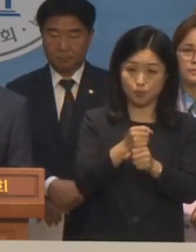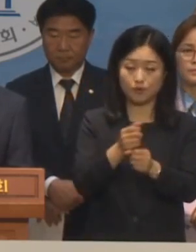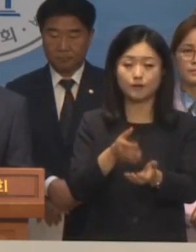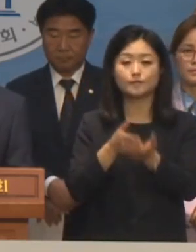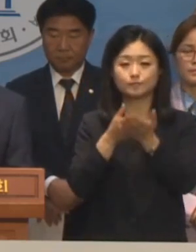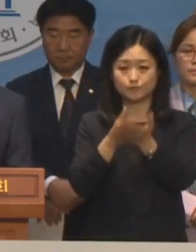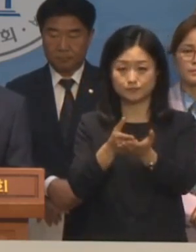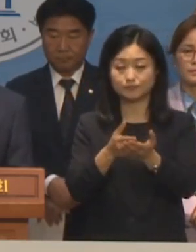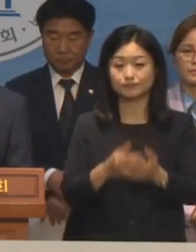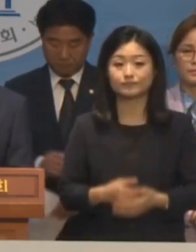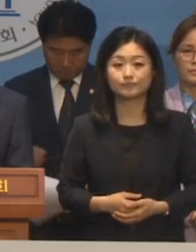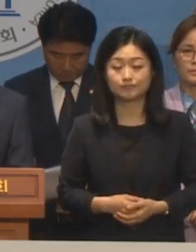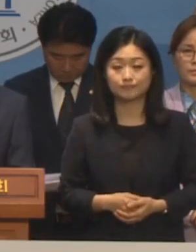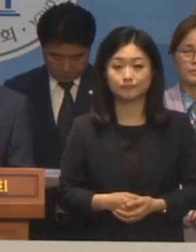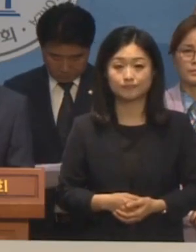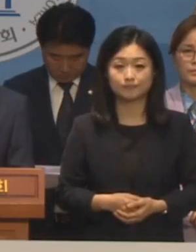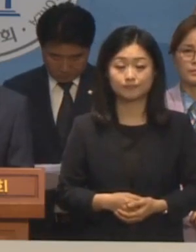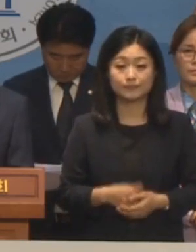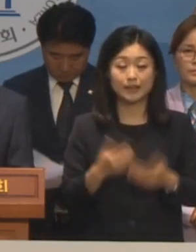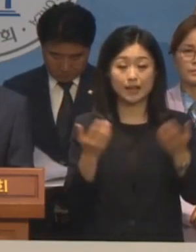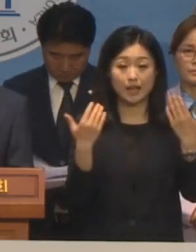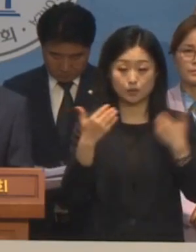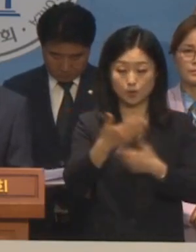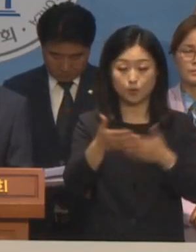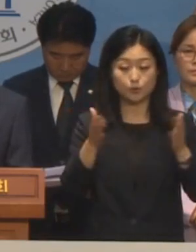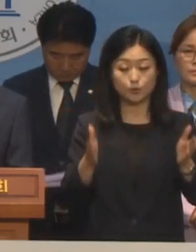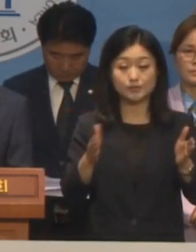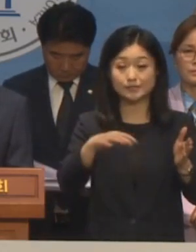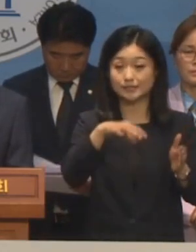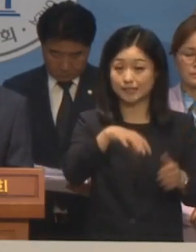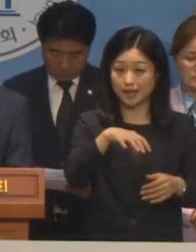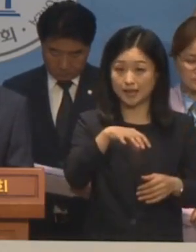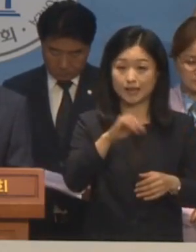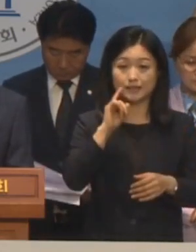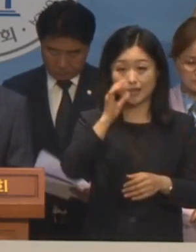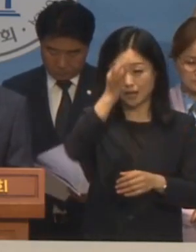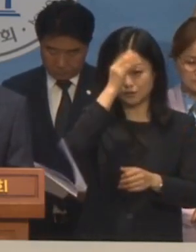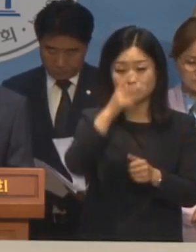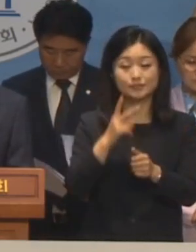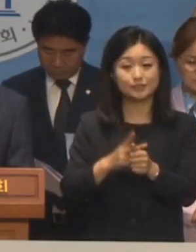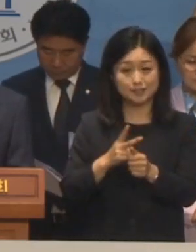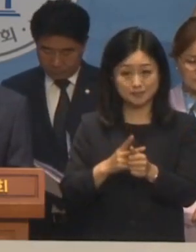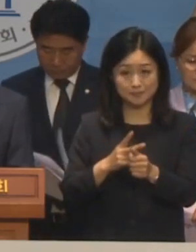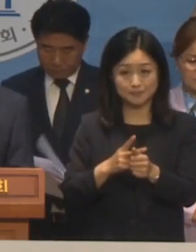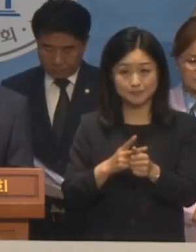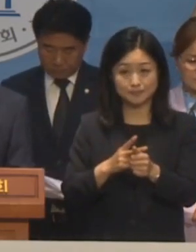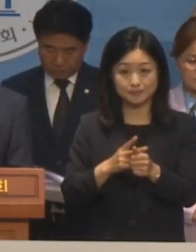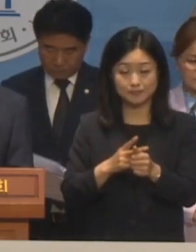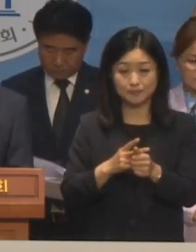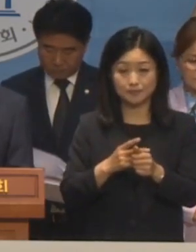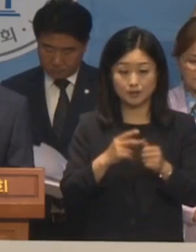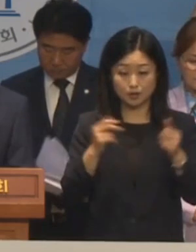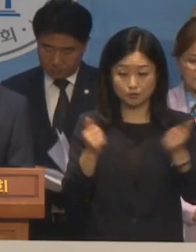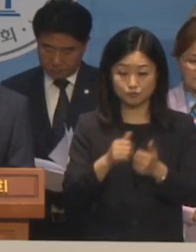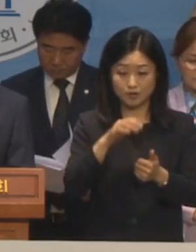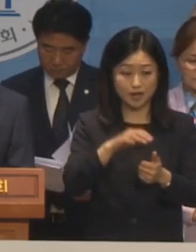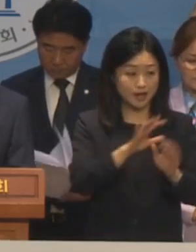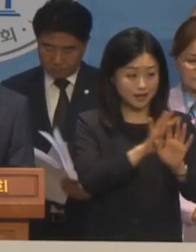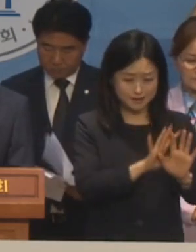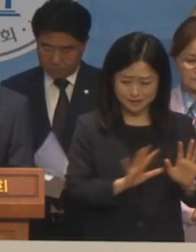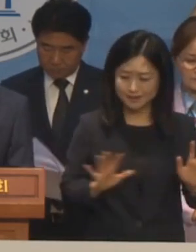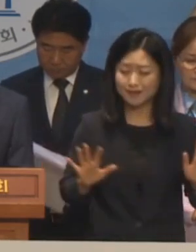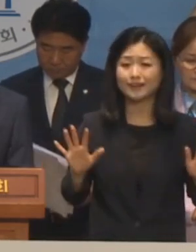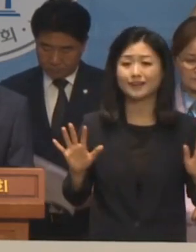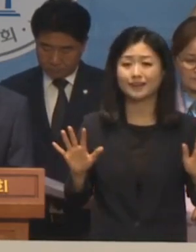강력히 촉구합니다. 학교 교실에 있어야 할 예술 강사들이 이렇게 국회